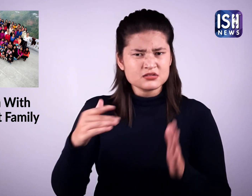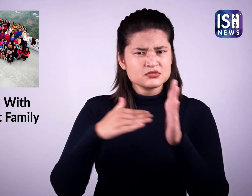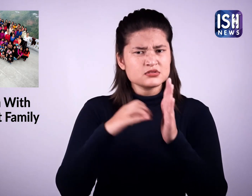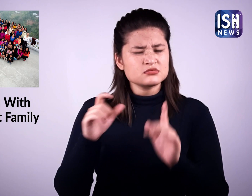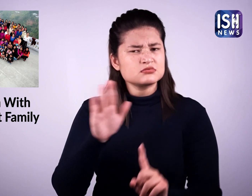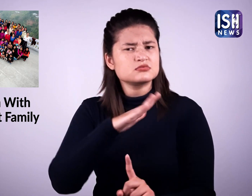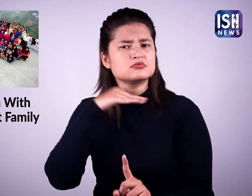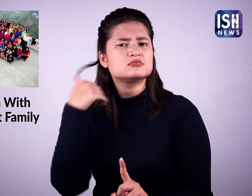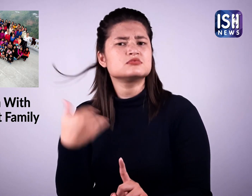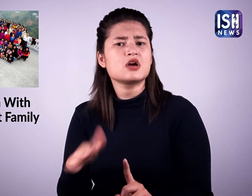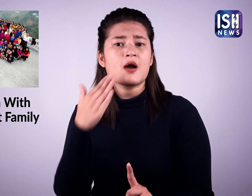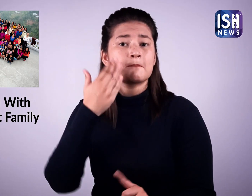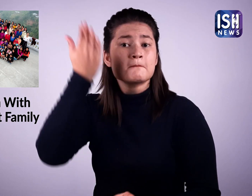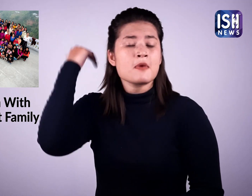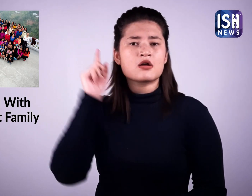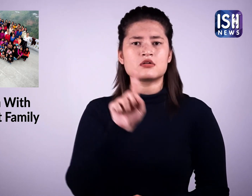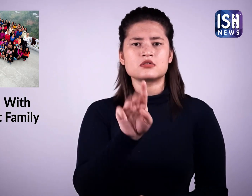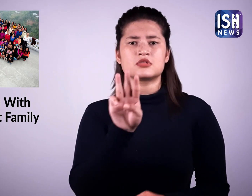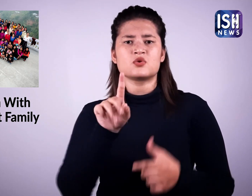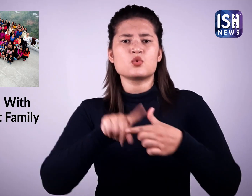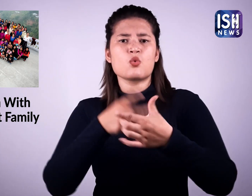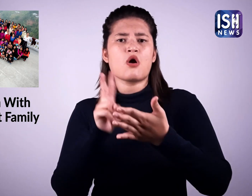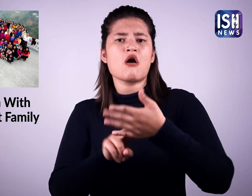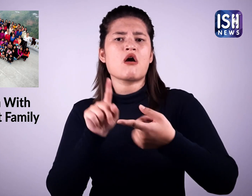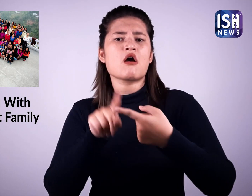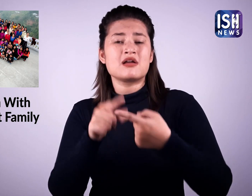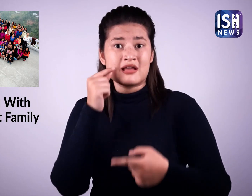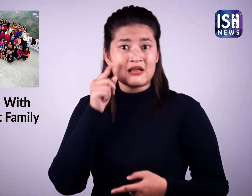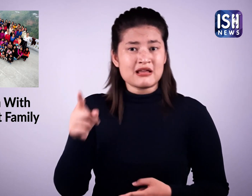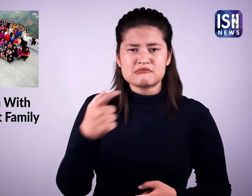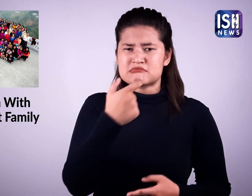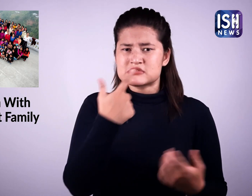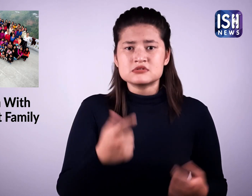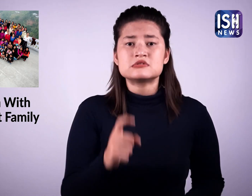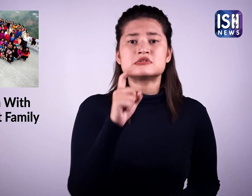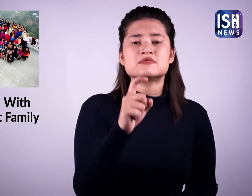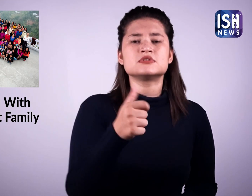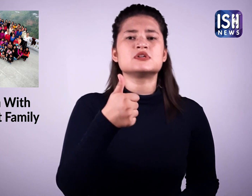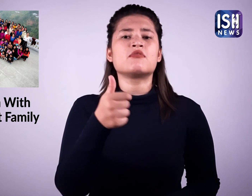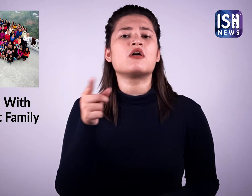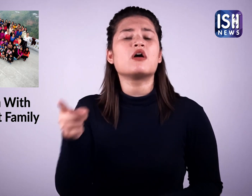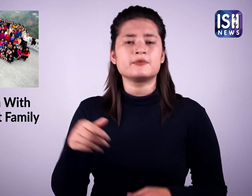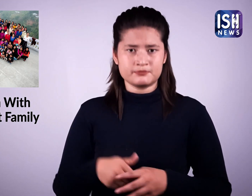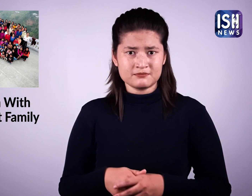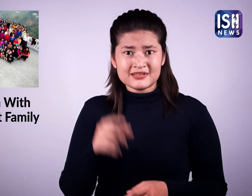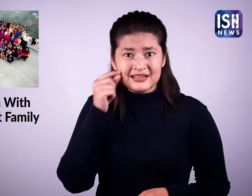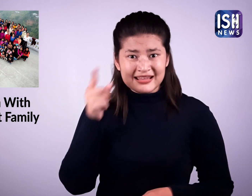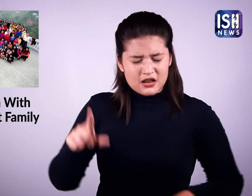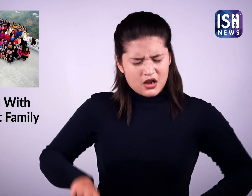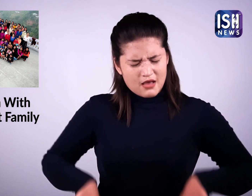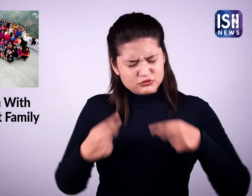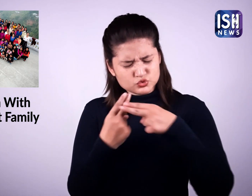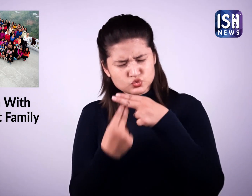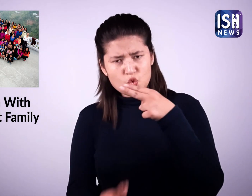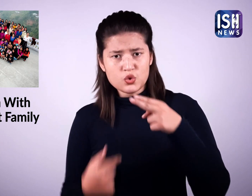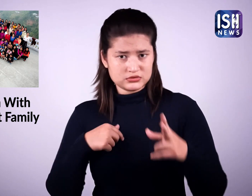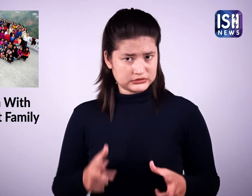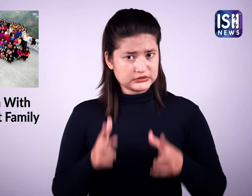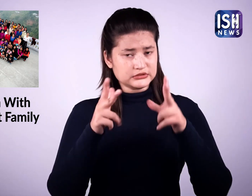जियोना का 76 साल की उमर में 13 जून को मिजोरम में निधन हो गया, मैं आपको उनके जीवन के बारे